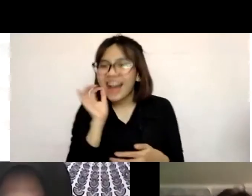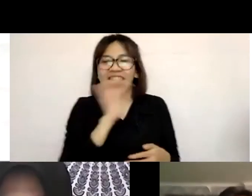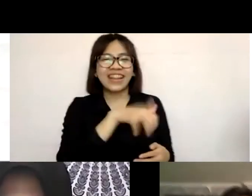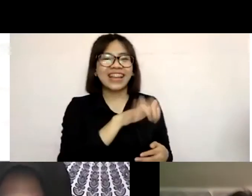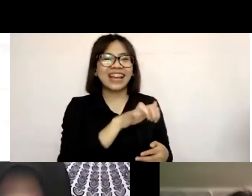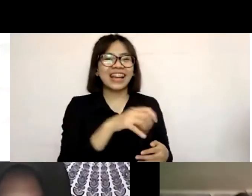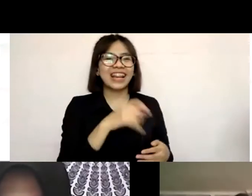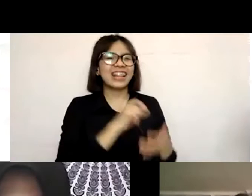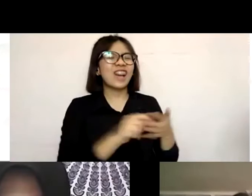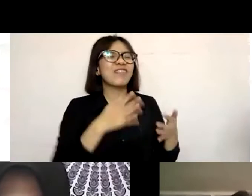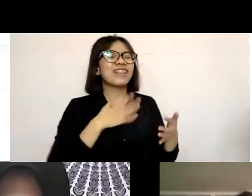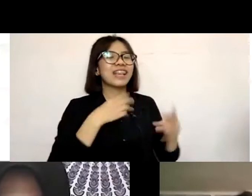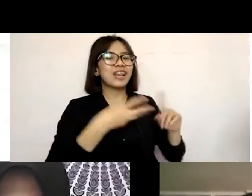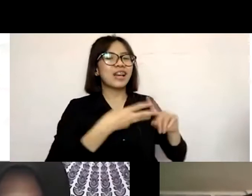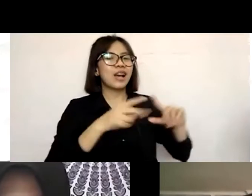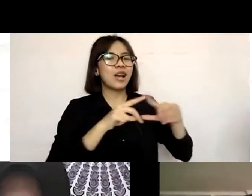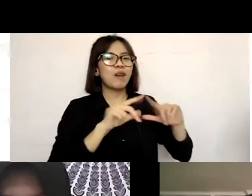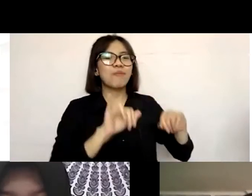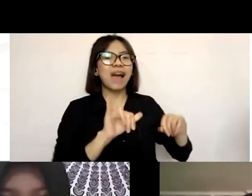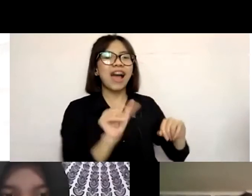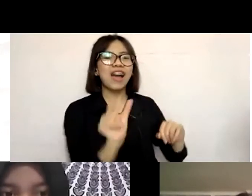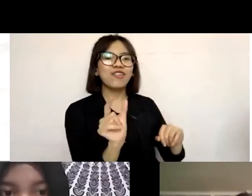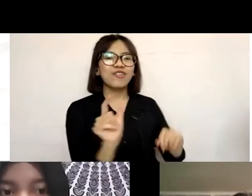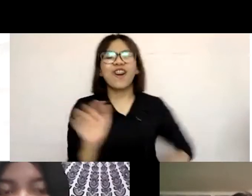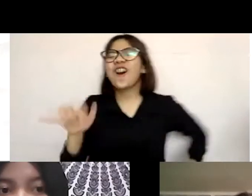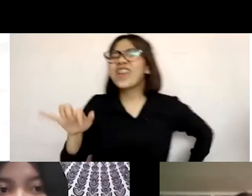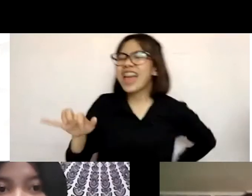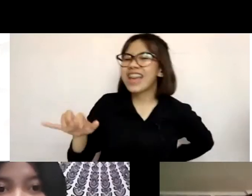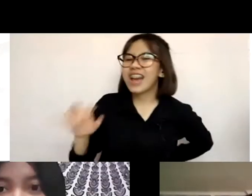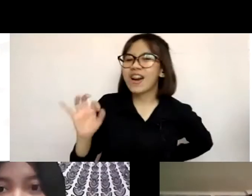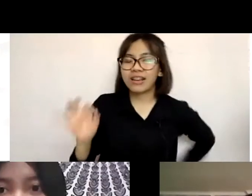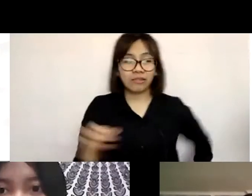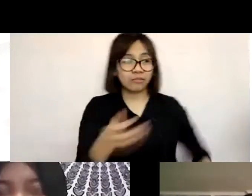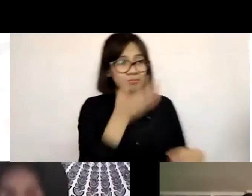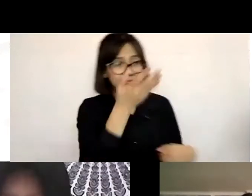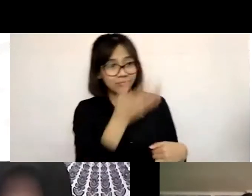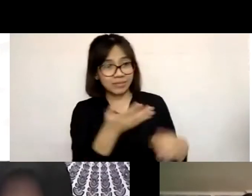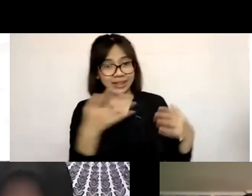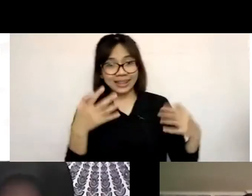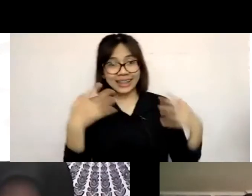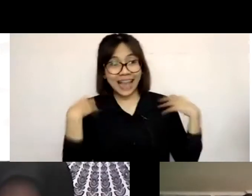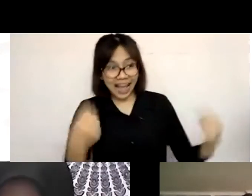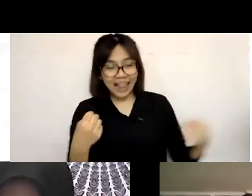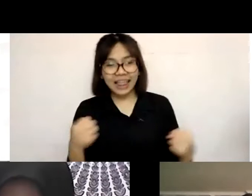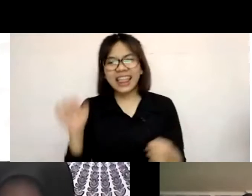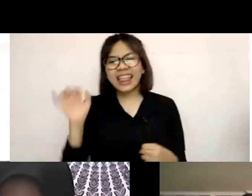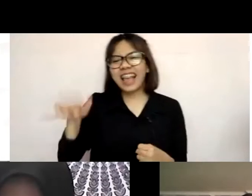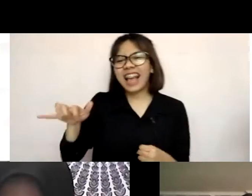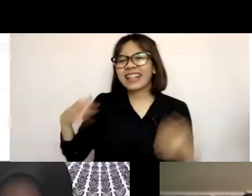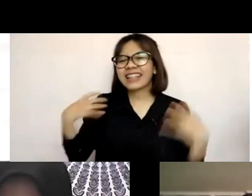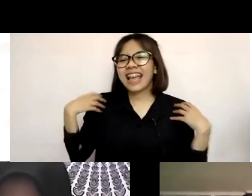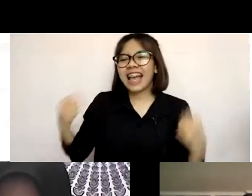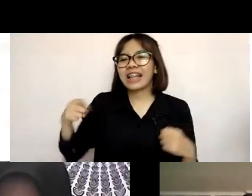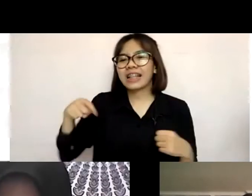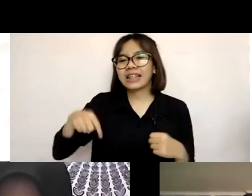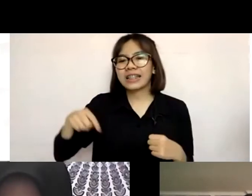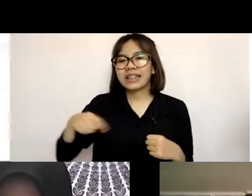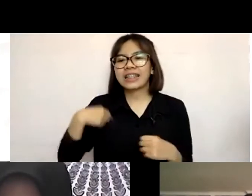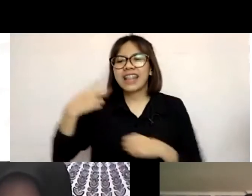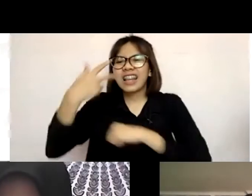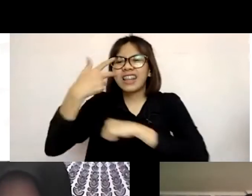Saya Bayu, Pak Himam. Bayu, ya. Baik. Sehat ya, Pak Himam ya? Ya, alhamdulillah. Ini baru buka nih. Susah